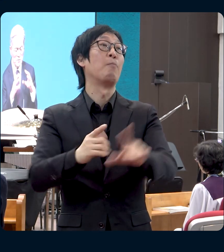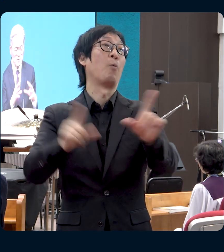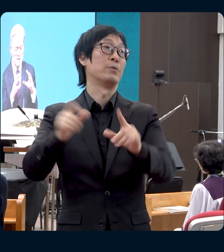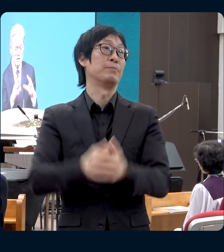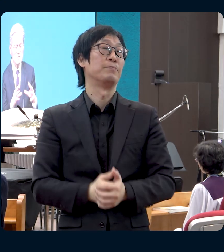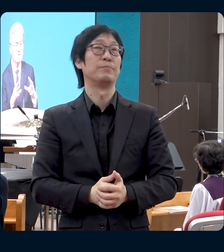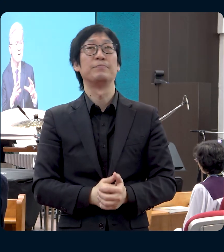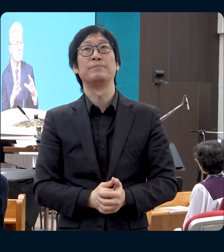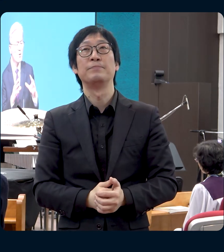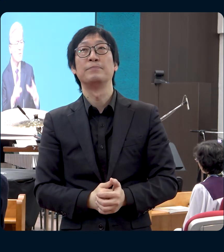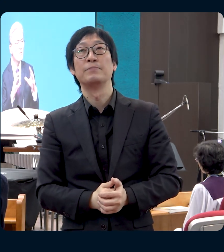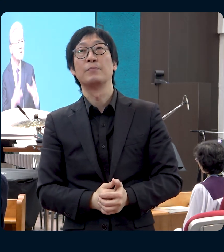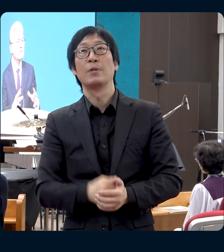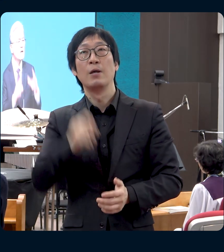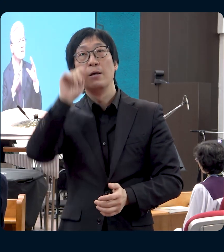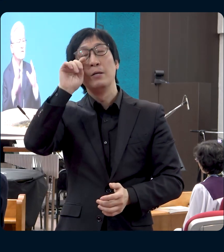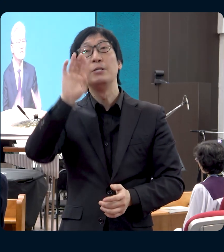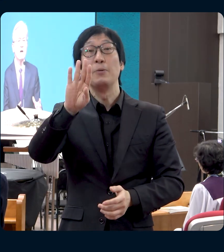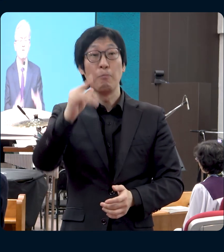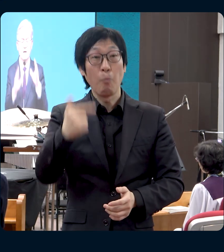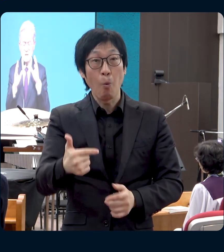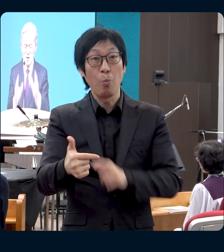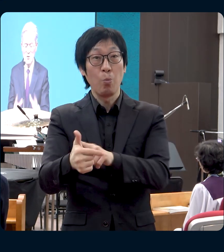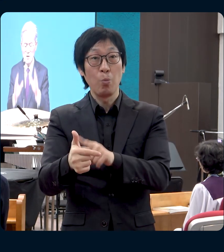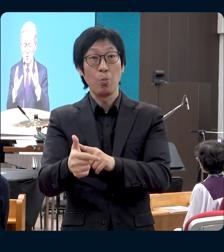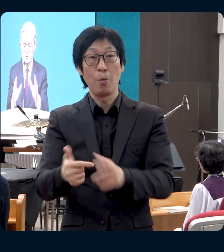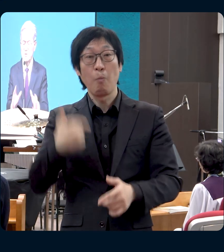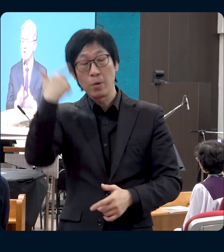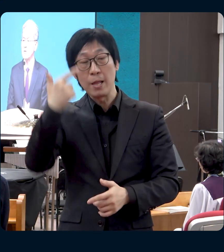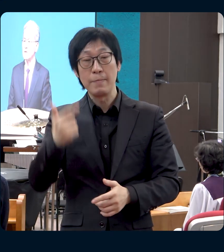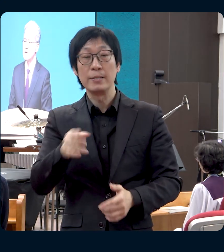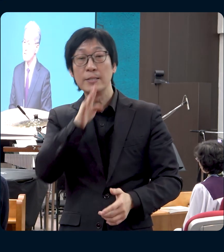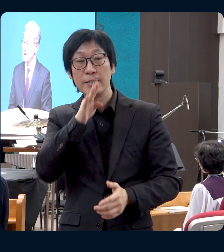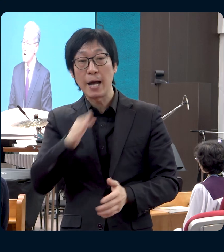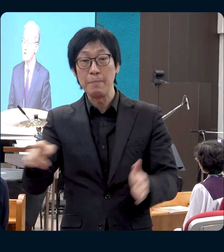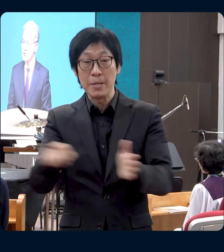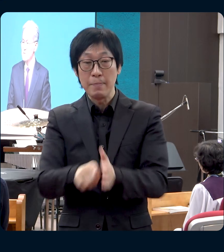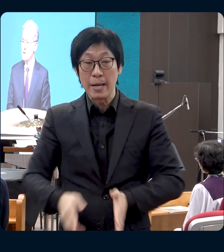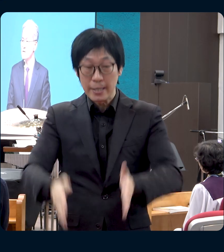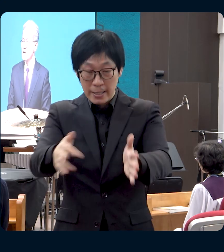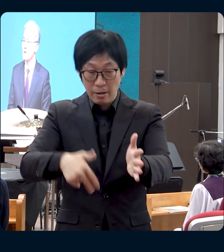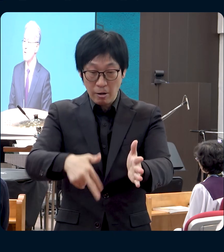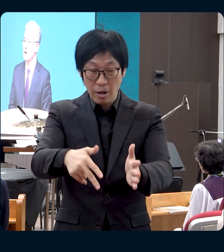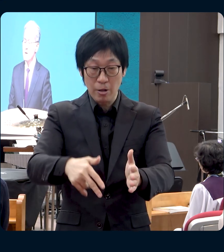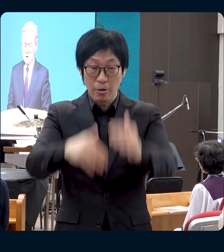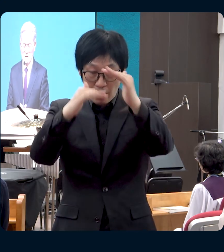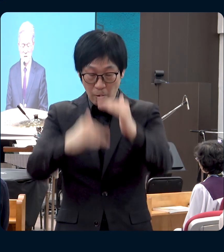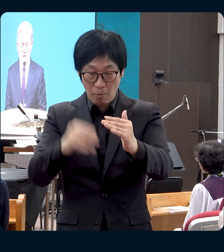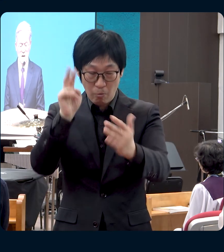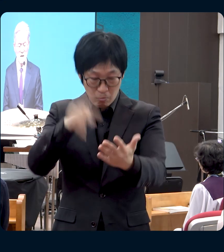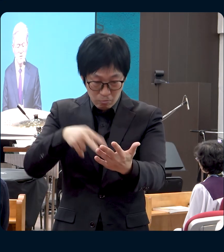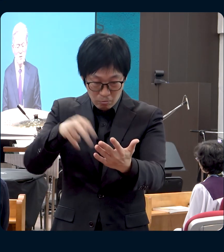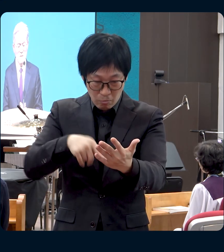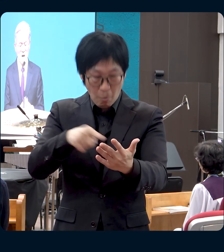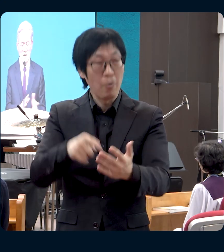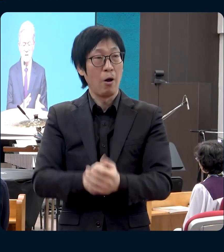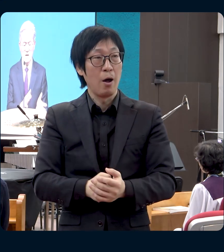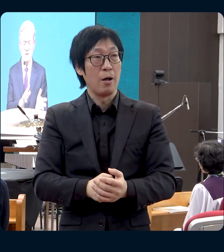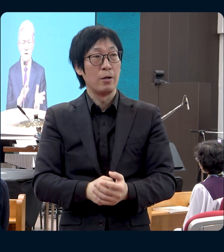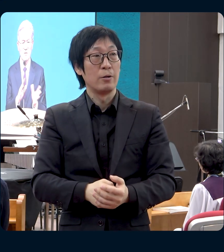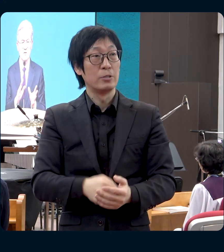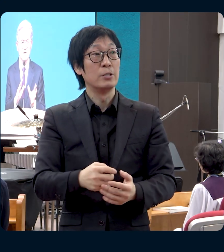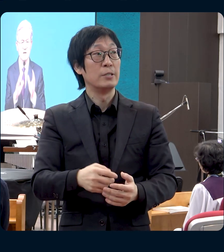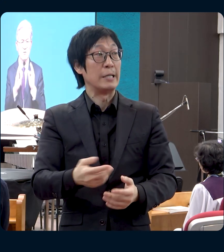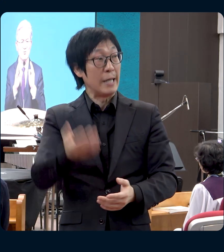보네프 목사님의 그 신앙과 사역의 모습은요, 그가 튜빙겐 대학과 베를린 대학에서